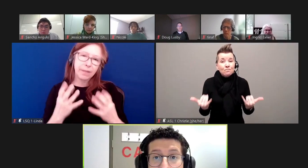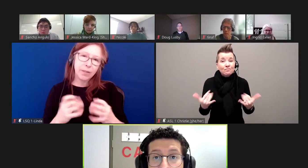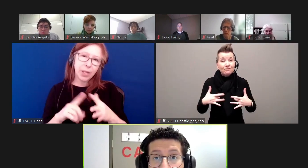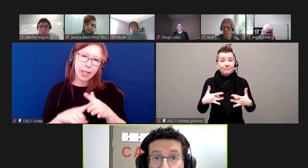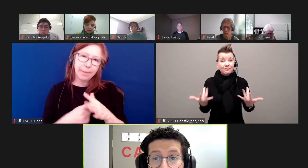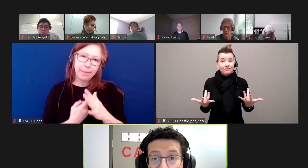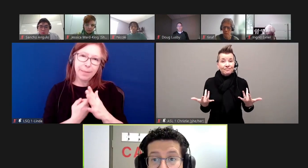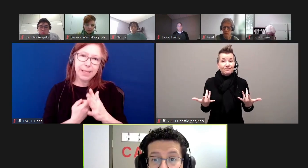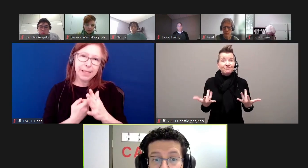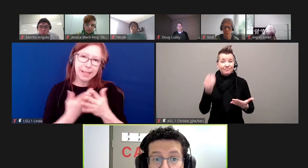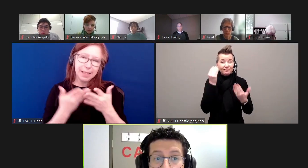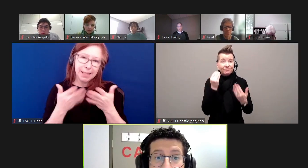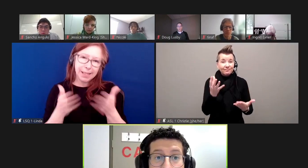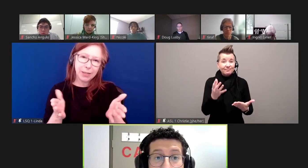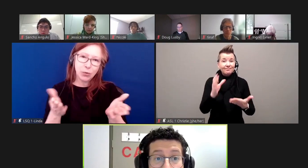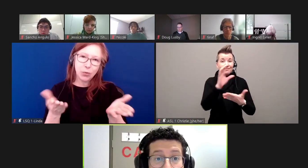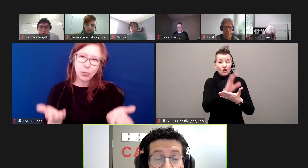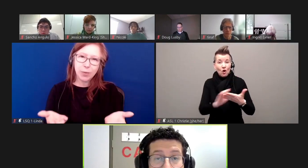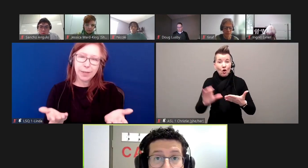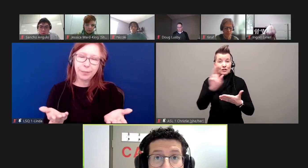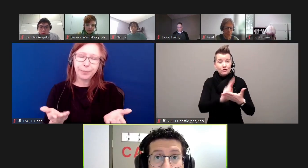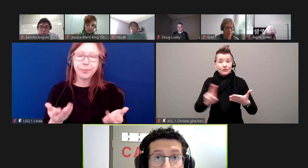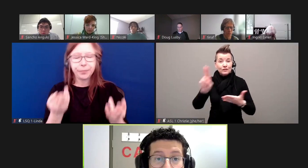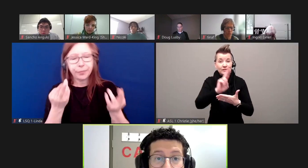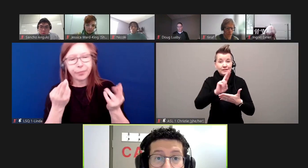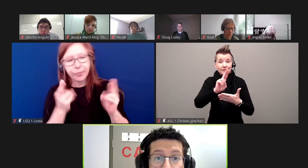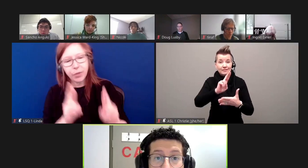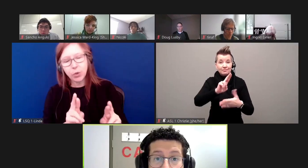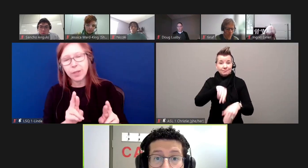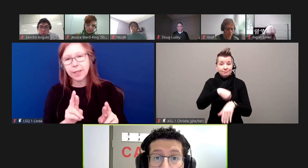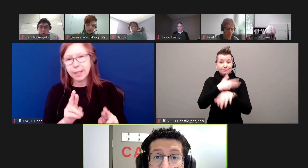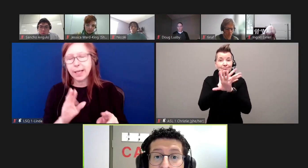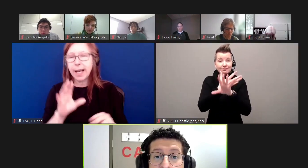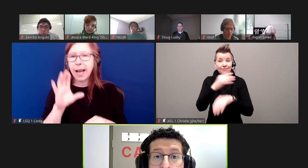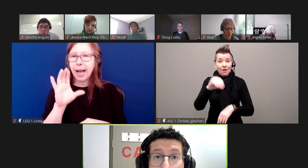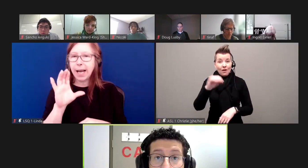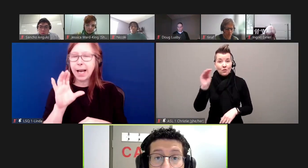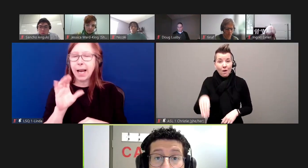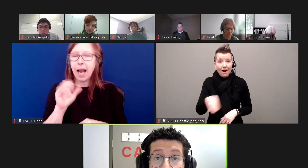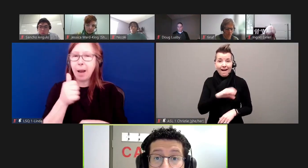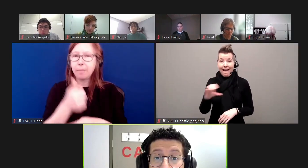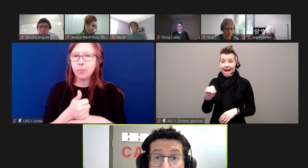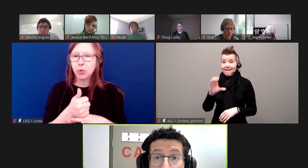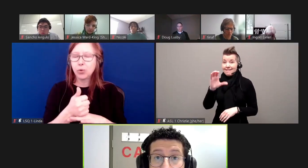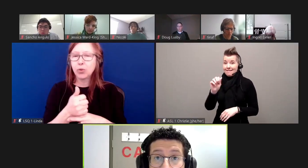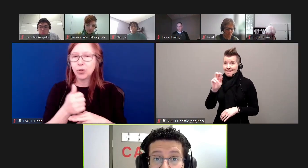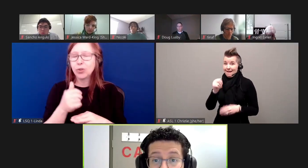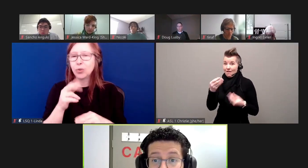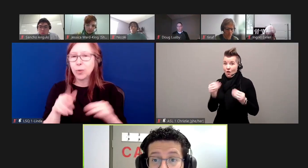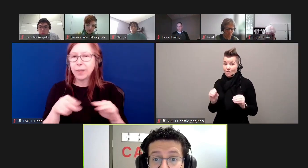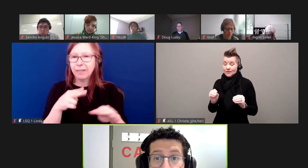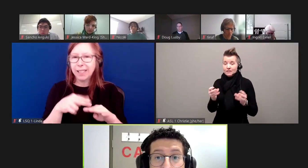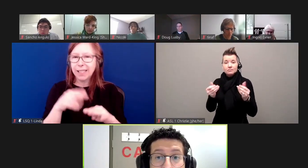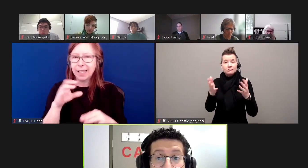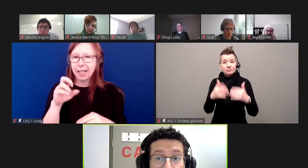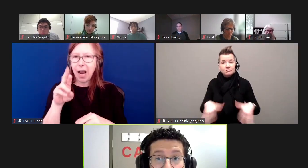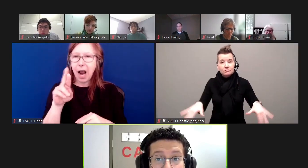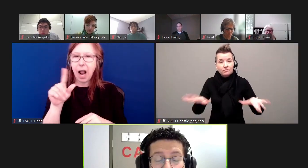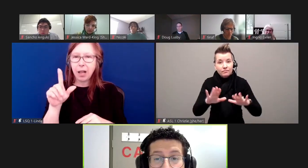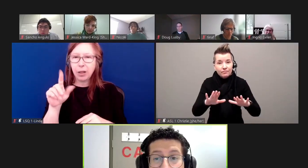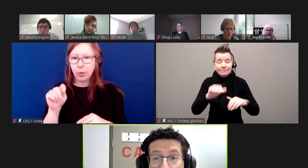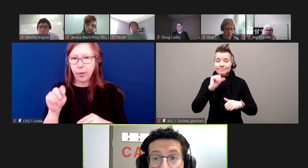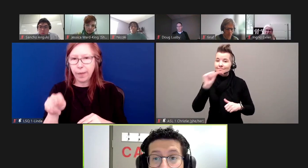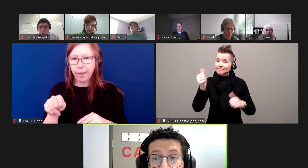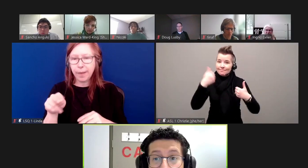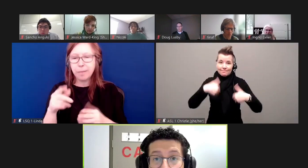d'aujourd'hui en reconnaissant que le campus de l'Université Carleton ainsi que notre bureau